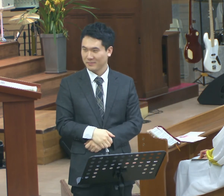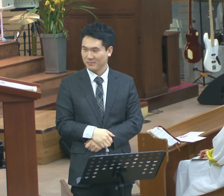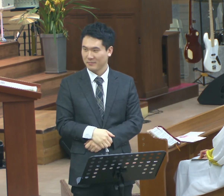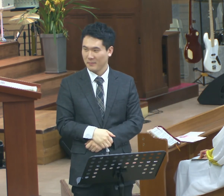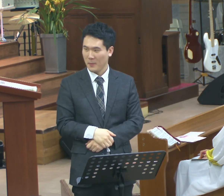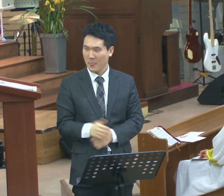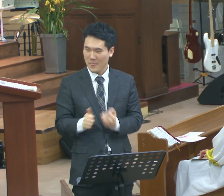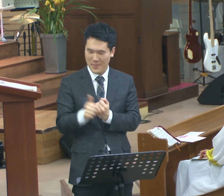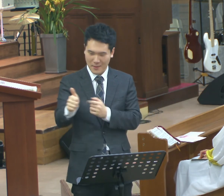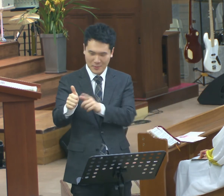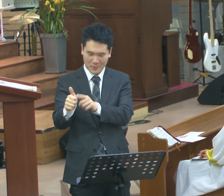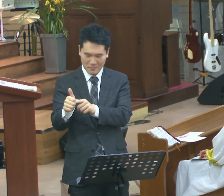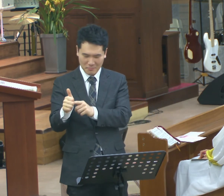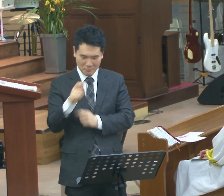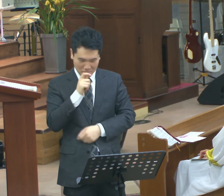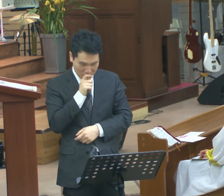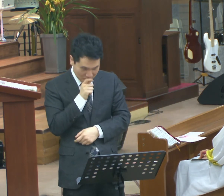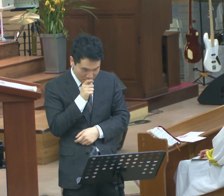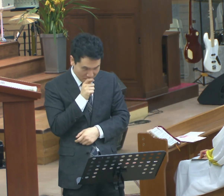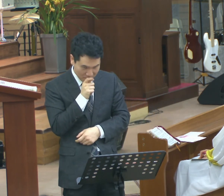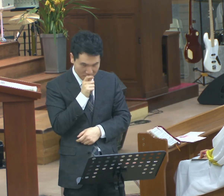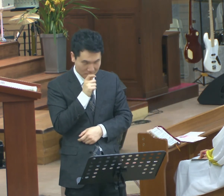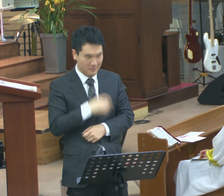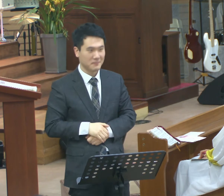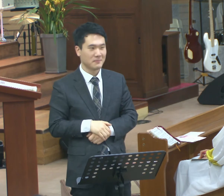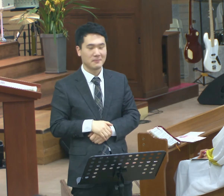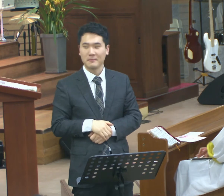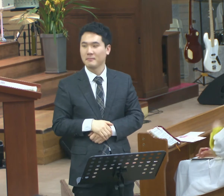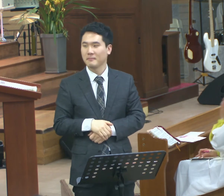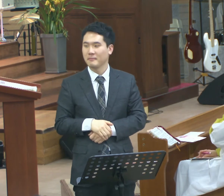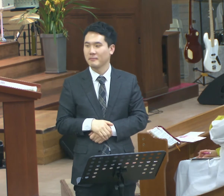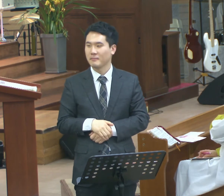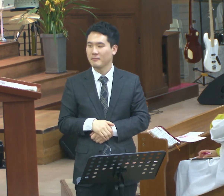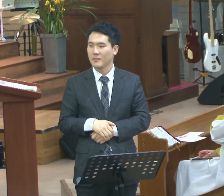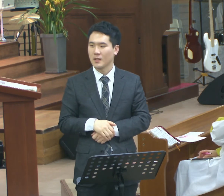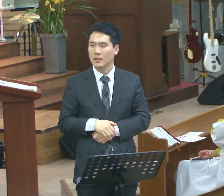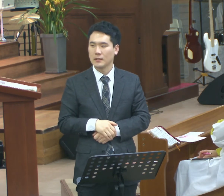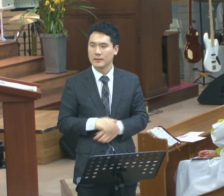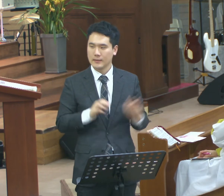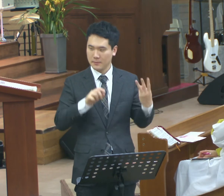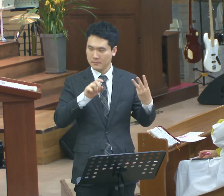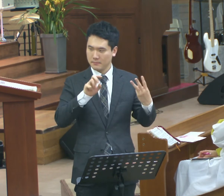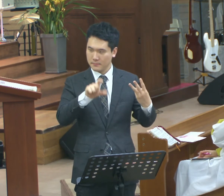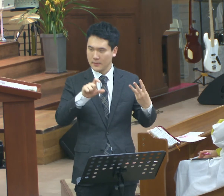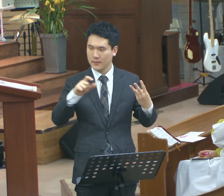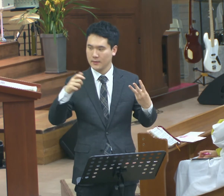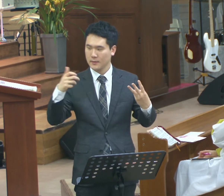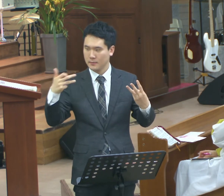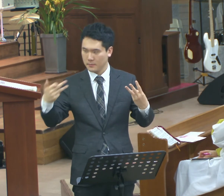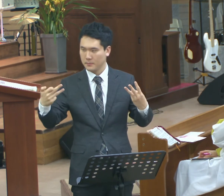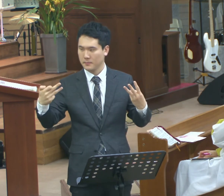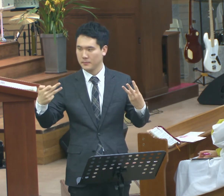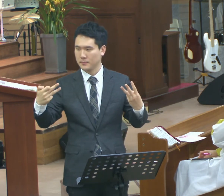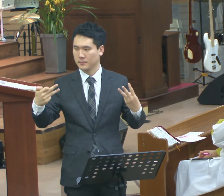남성들은 가만히 계시죠. 네. 베드로후서 3장 18절 우리 주 예수 그리스도의 은혜와 그를